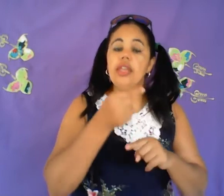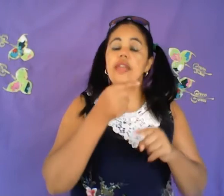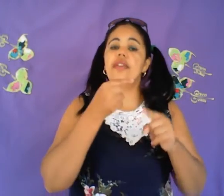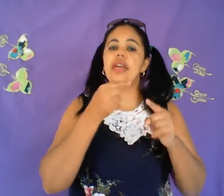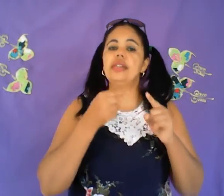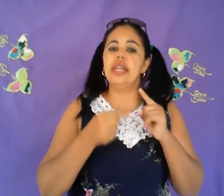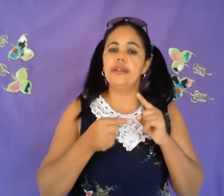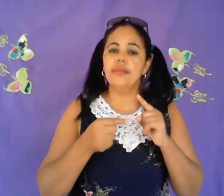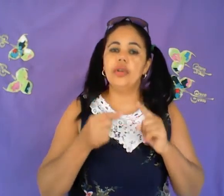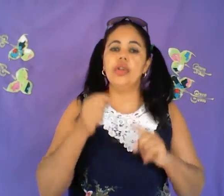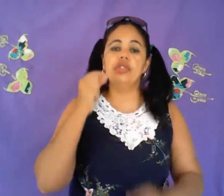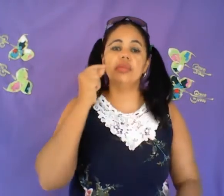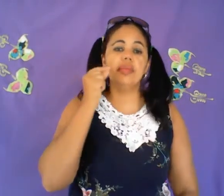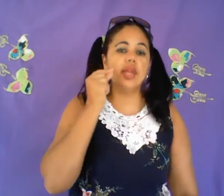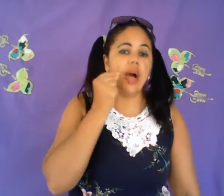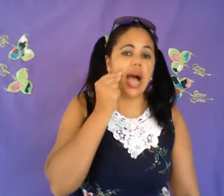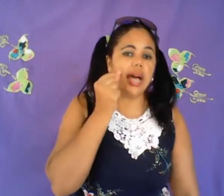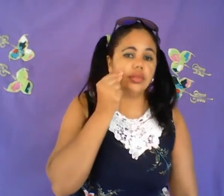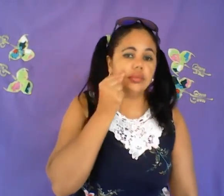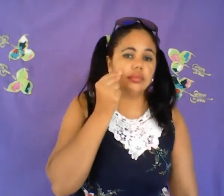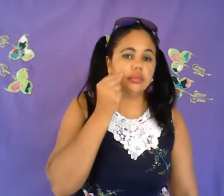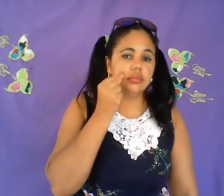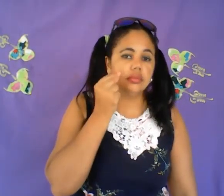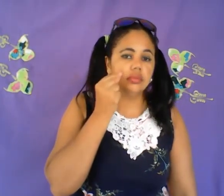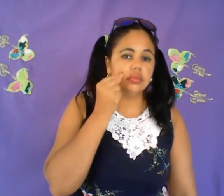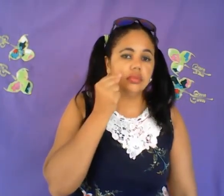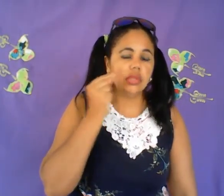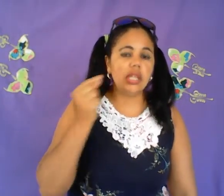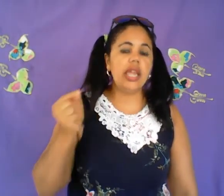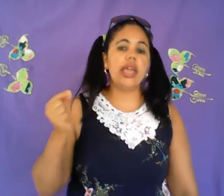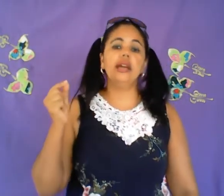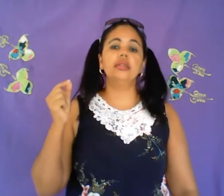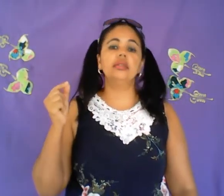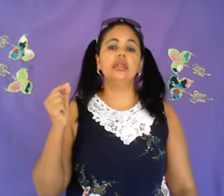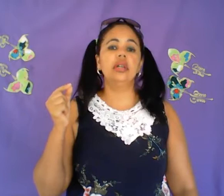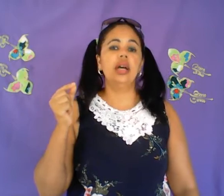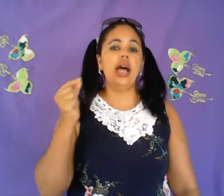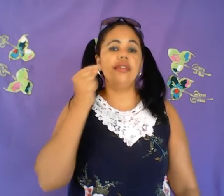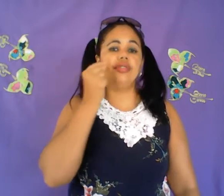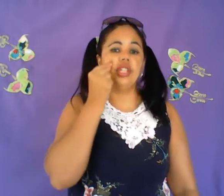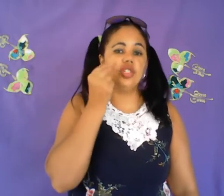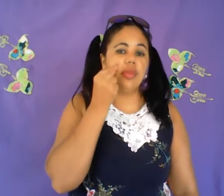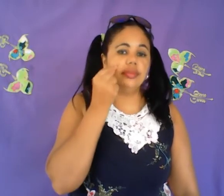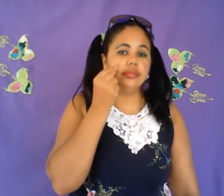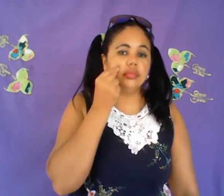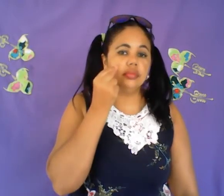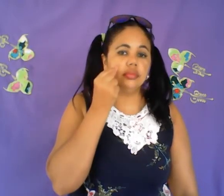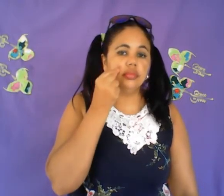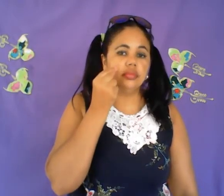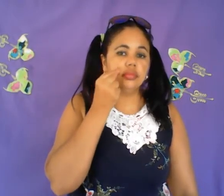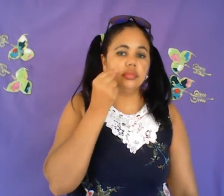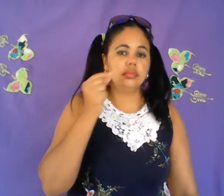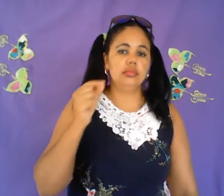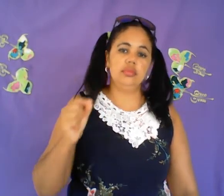inverter. Fiz primeiro o rato. Que é... A vítima. O